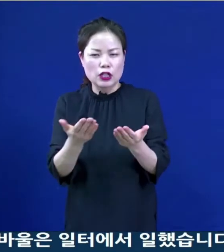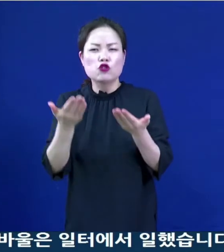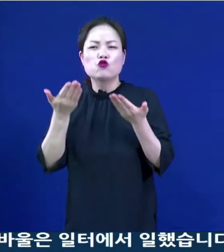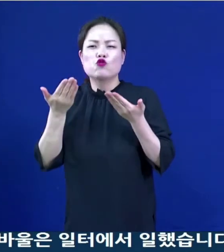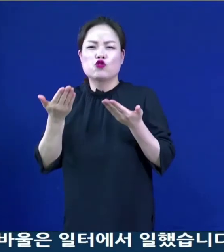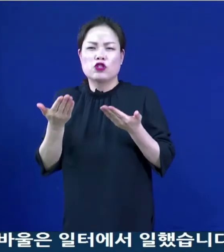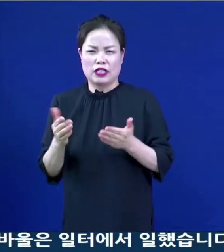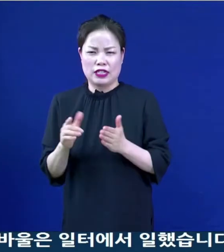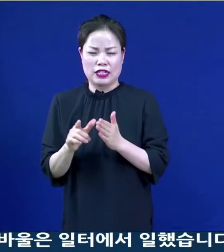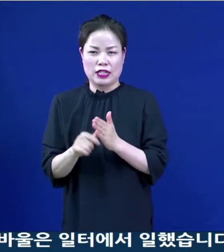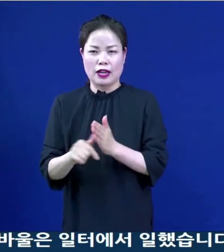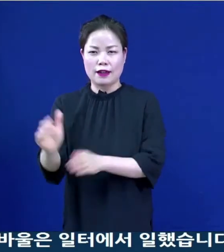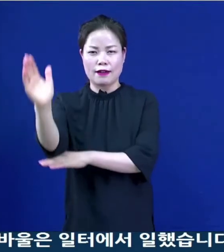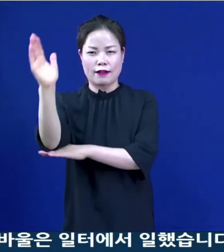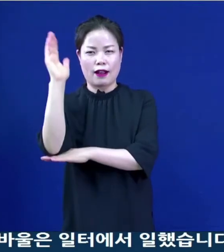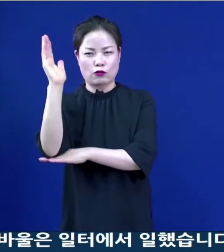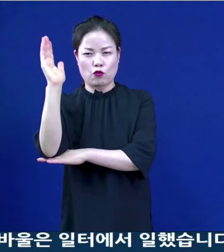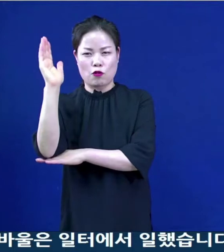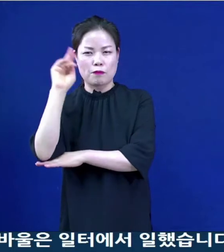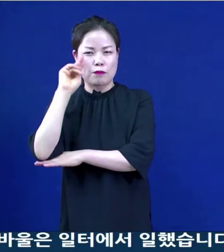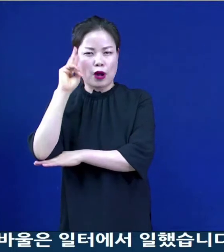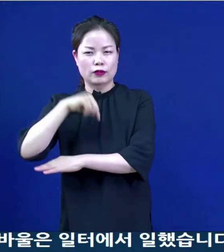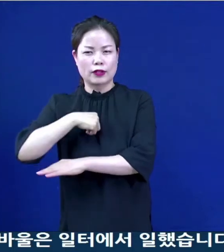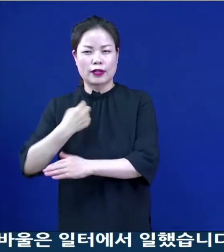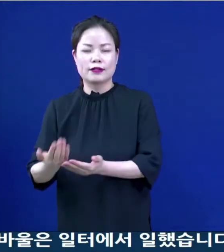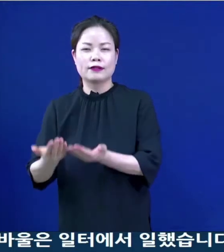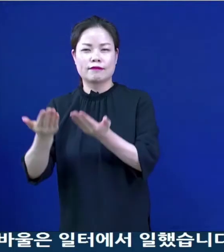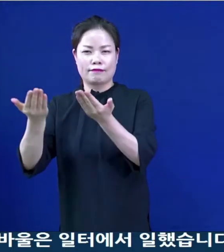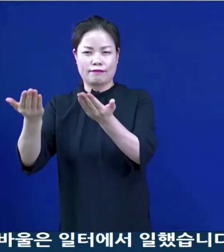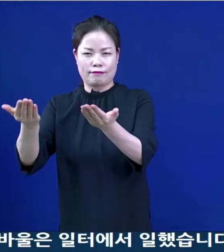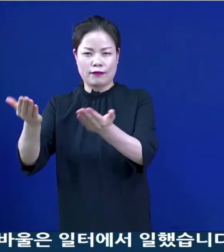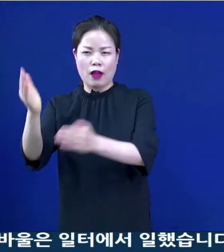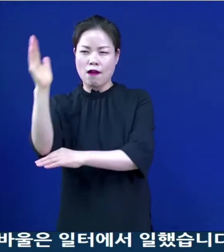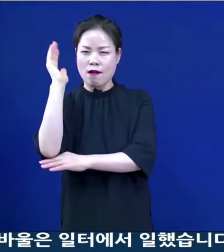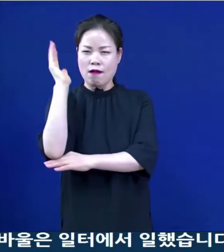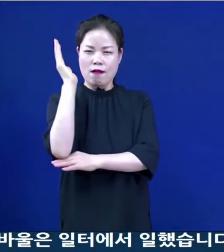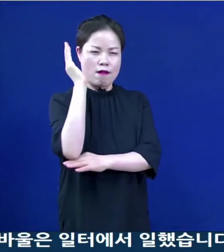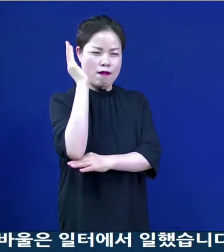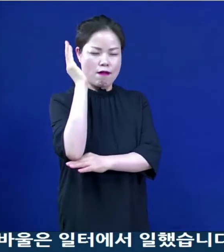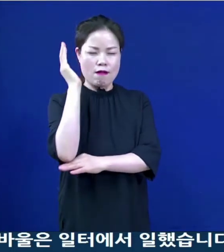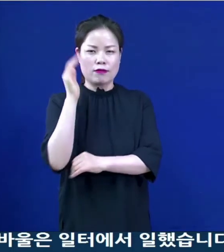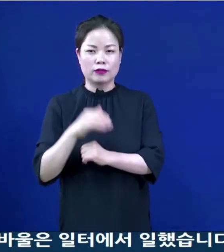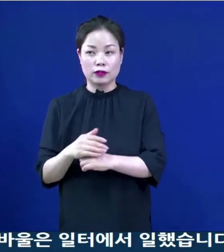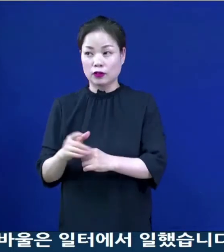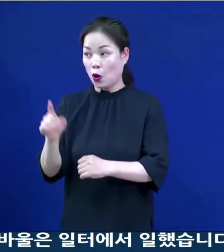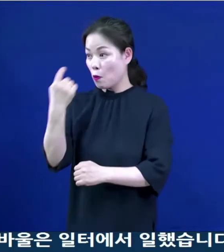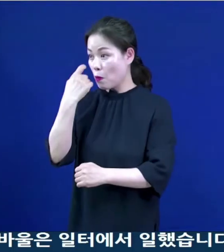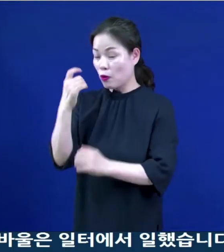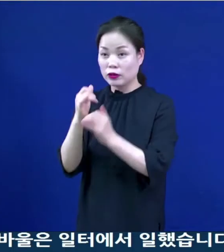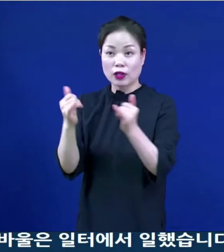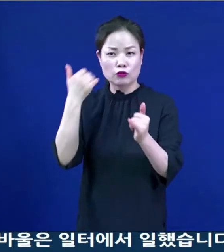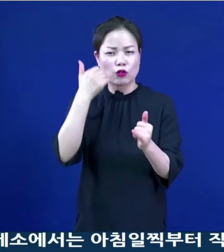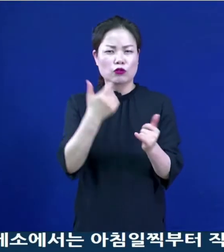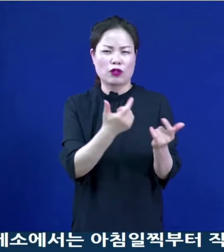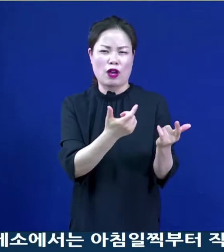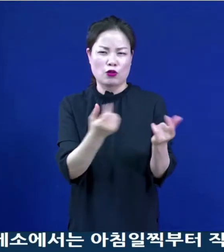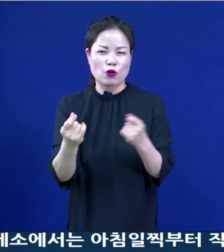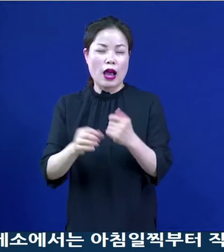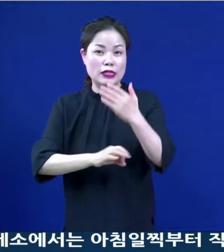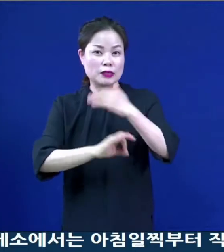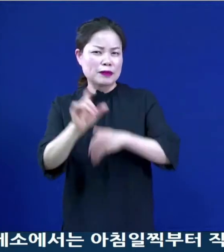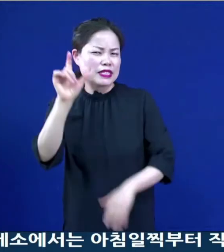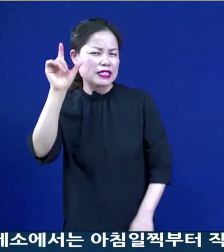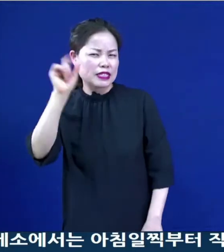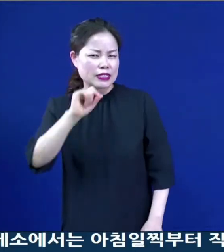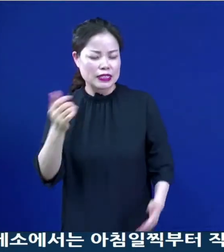쉬는 시간에 가서 강론한 거예요. 그게 참 이 열정이 대단한 거죠. 배우는 사람들은 어떤 사람들입니까? 똑같은 거예요. 아침